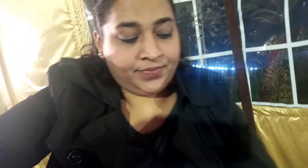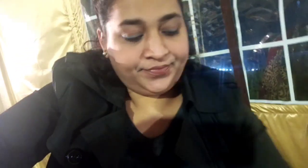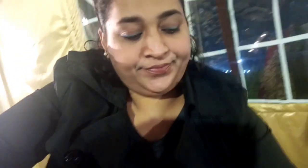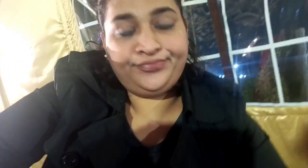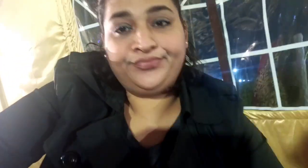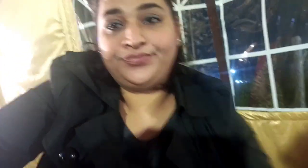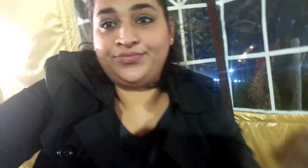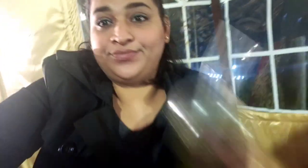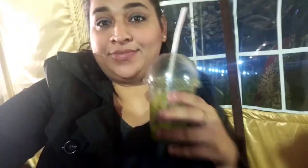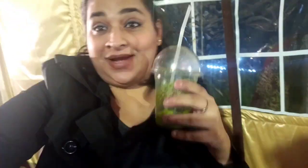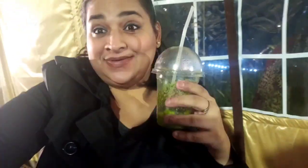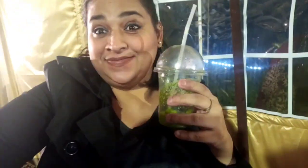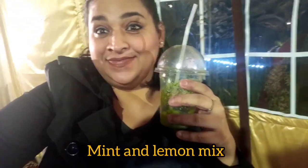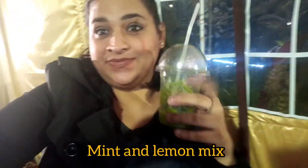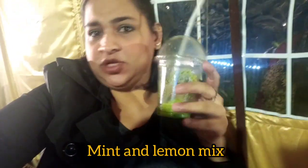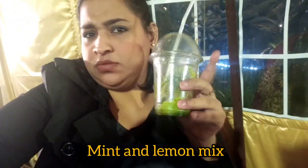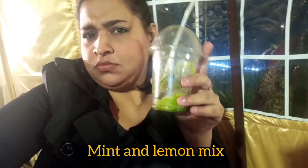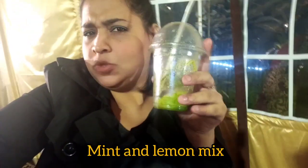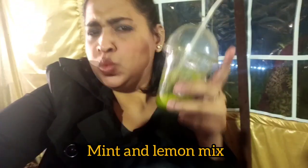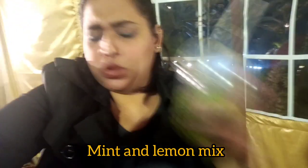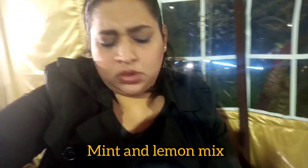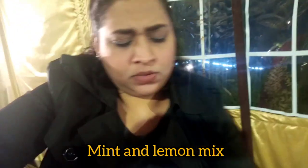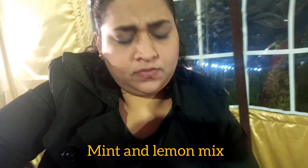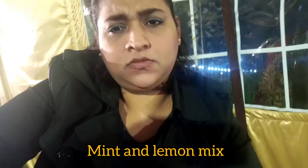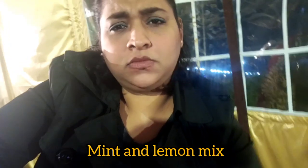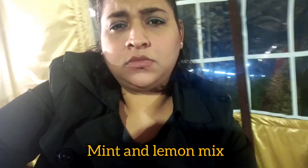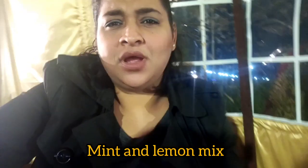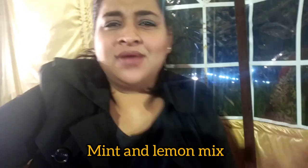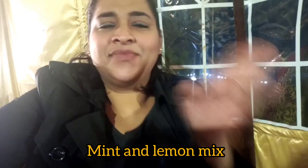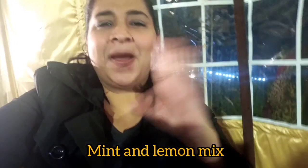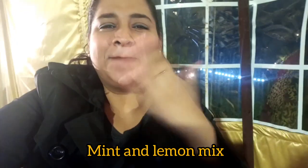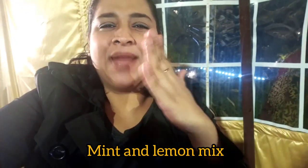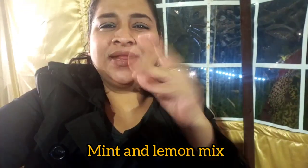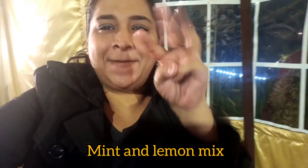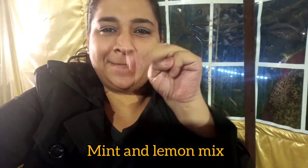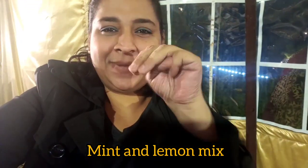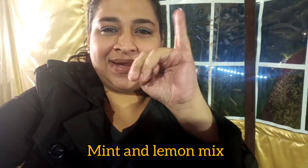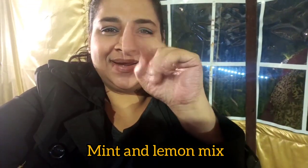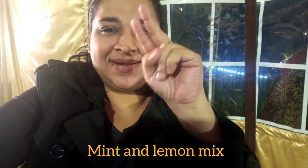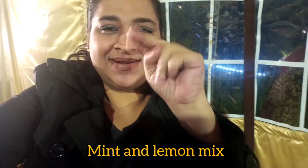चीजें रिमूव कर सकता हूँ। अपने सामान का ख्याल रखिएगा बॉस। अभी जब